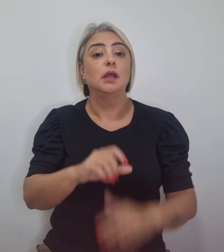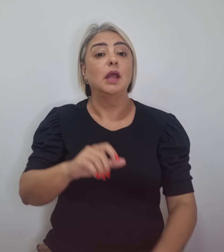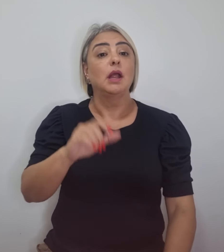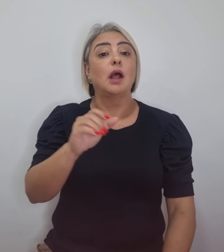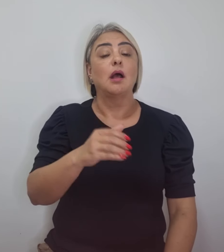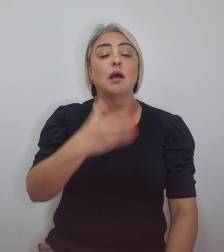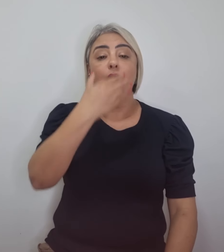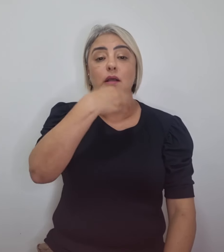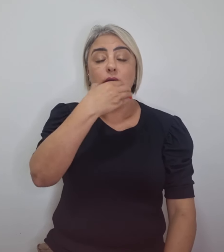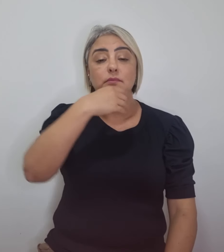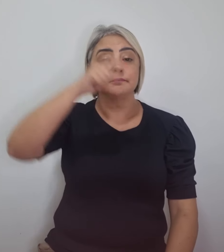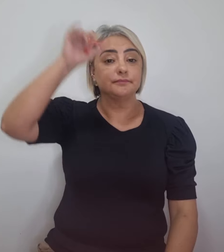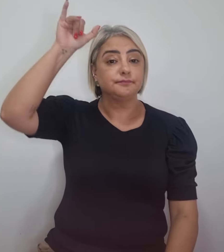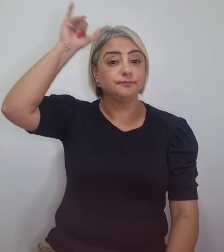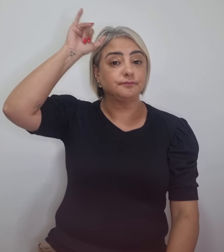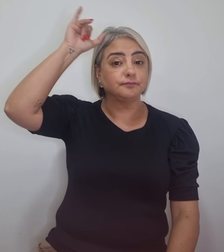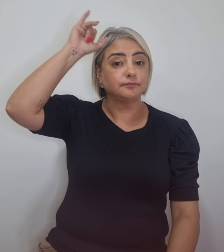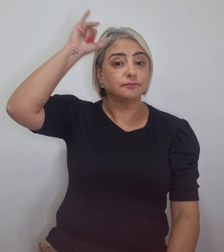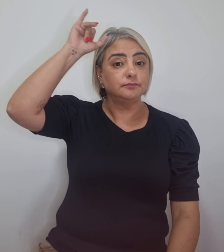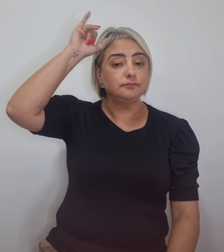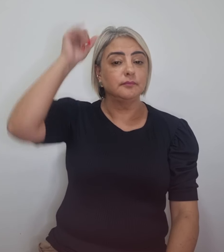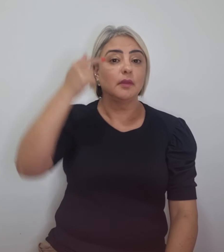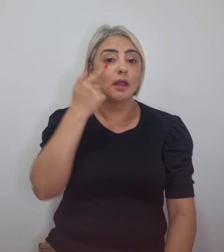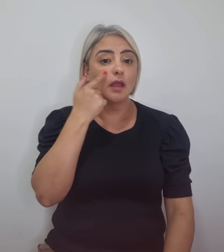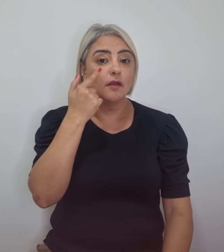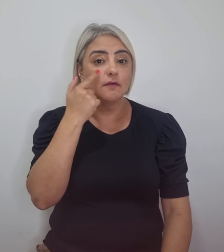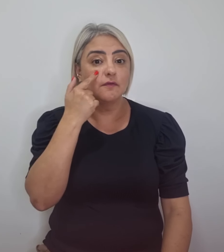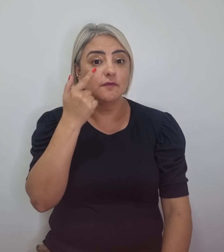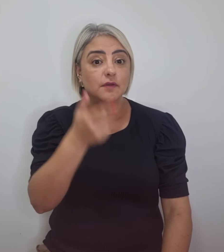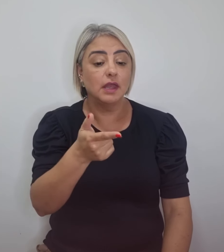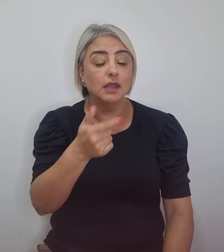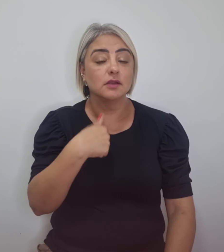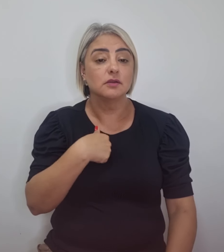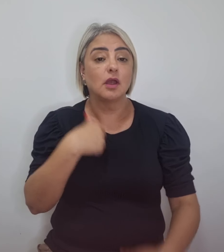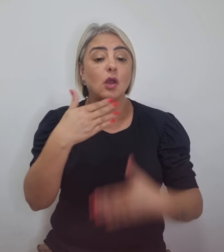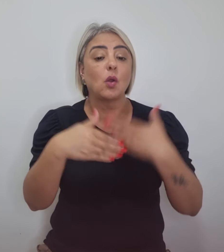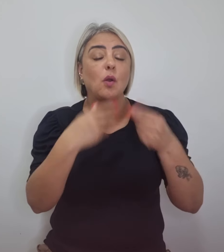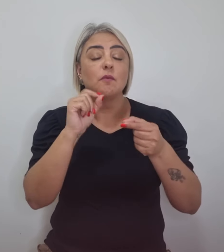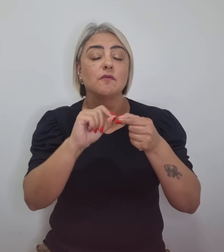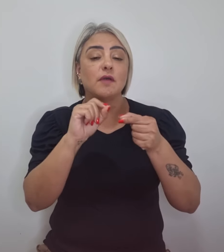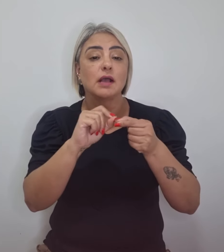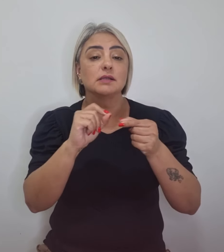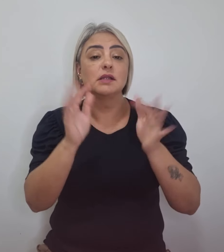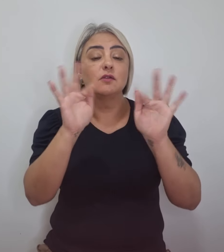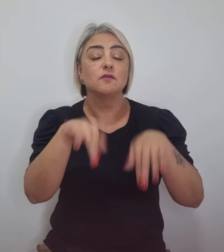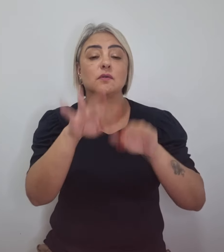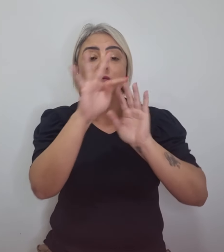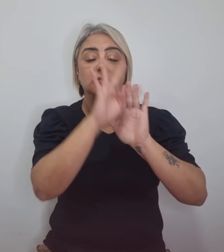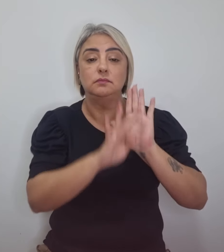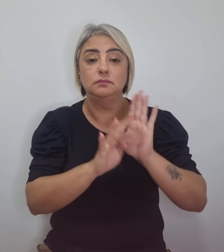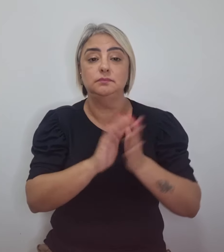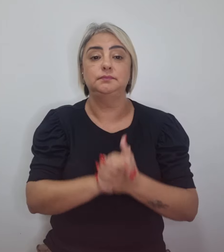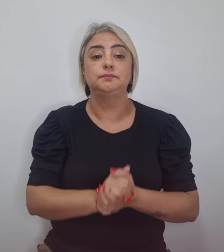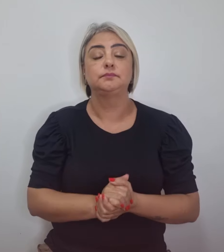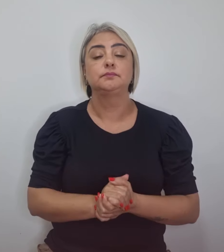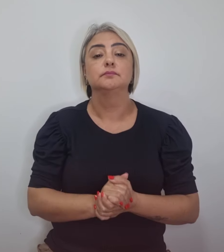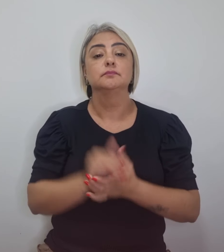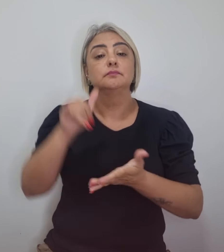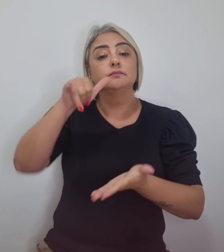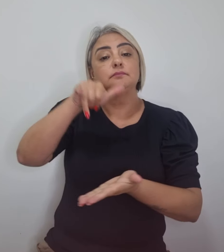e Android. Confira o procedimento virtual no final desta matéria. Aplicativo Prova